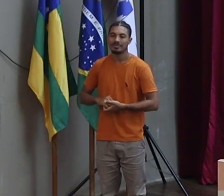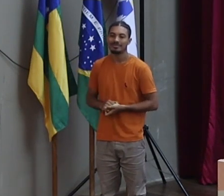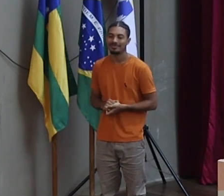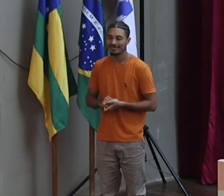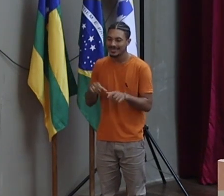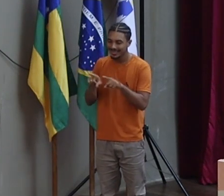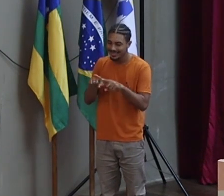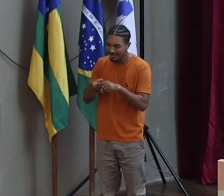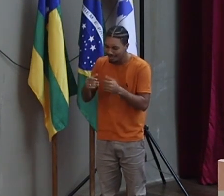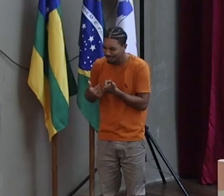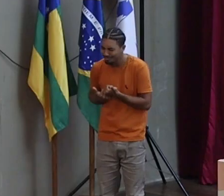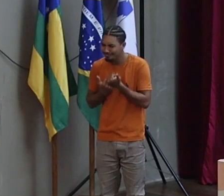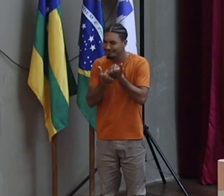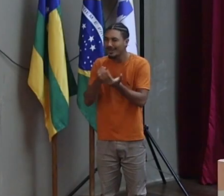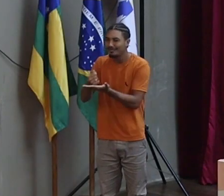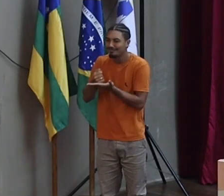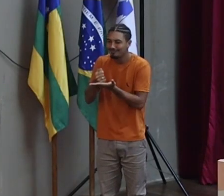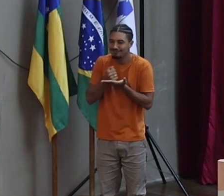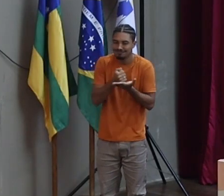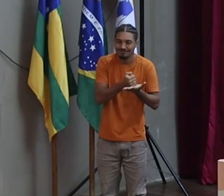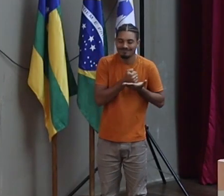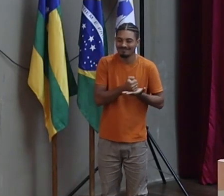que também nos ajudou muito, né?